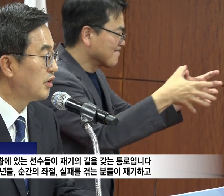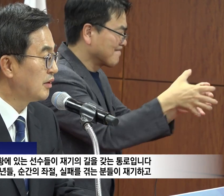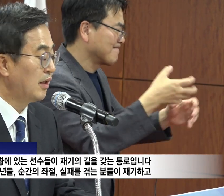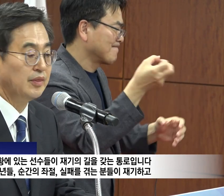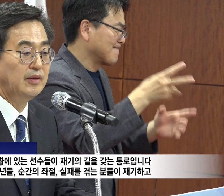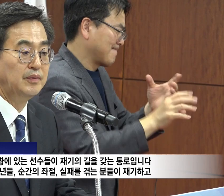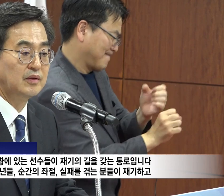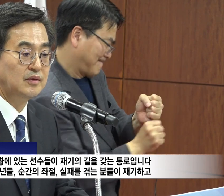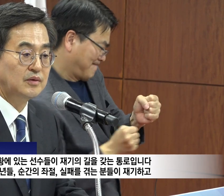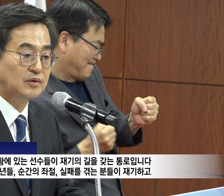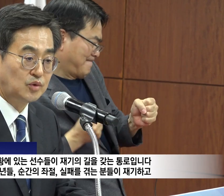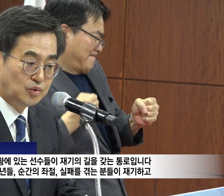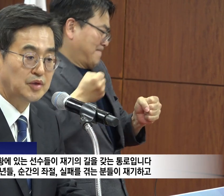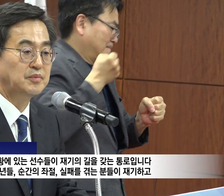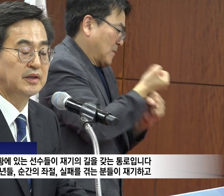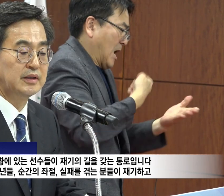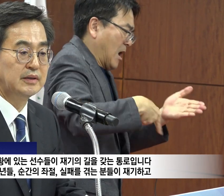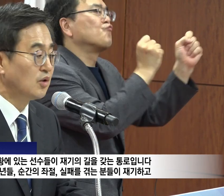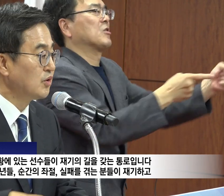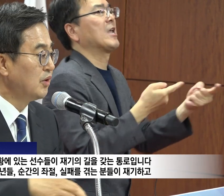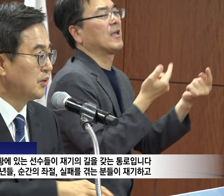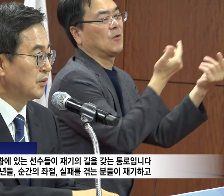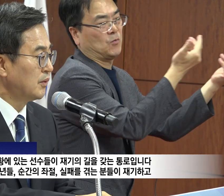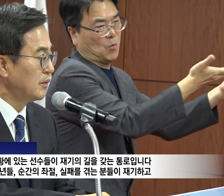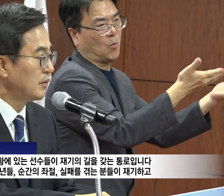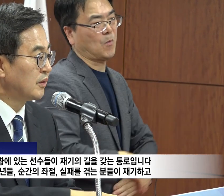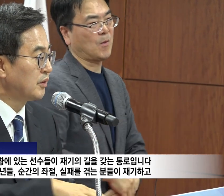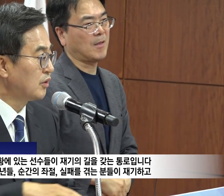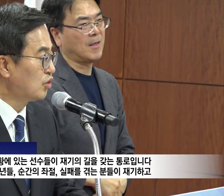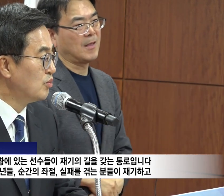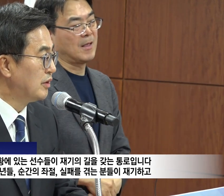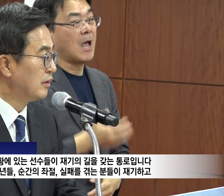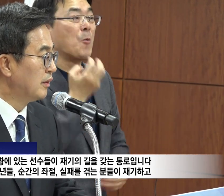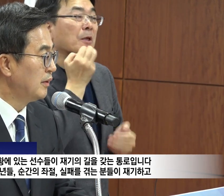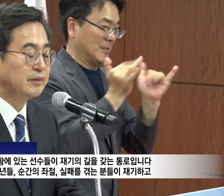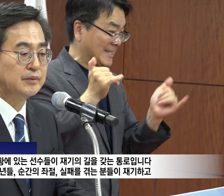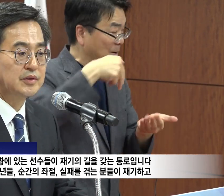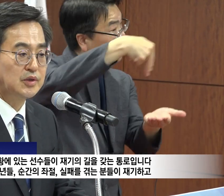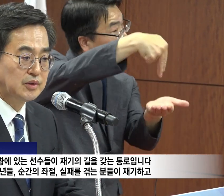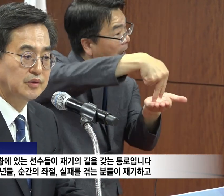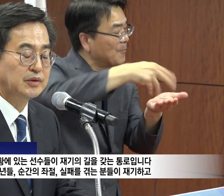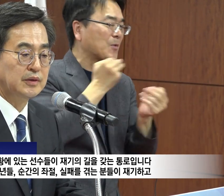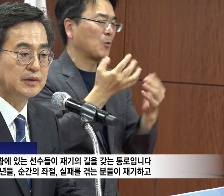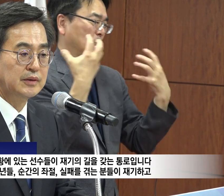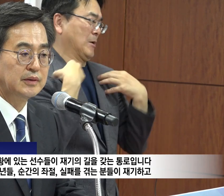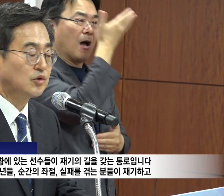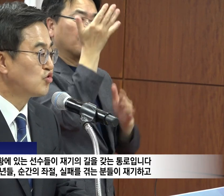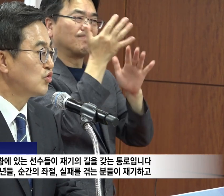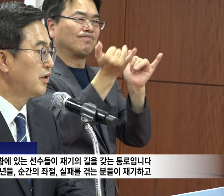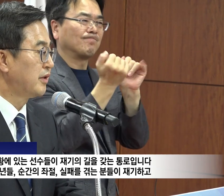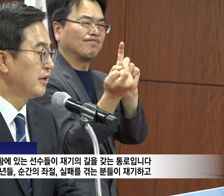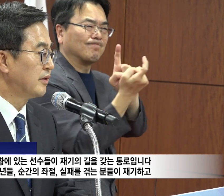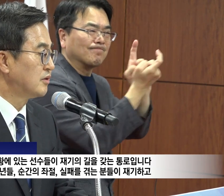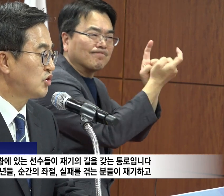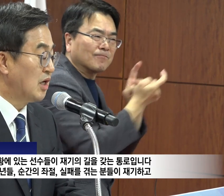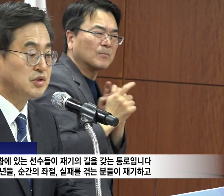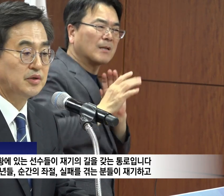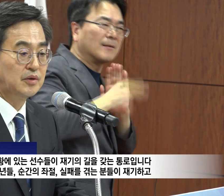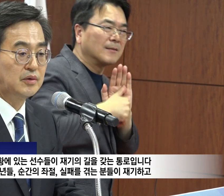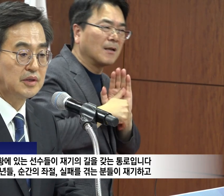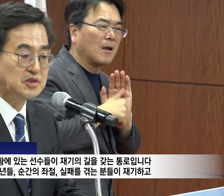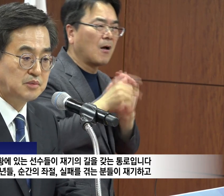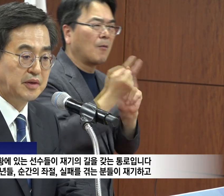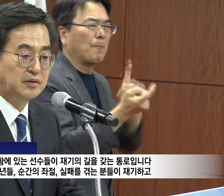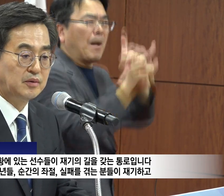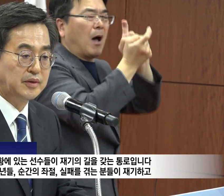재기의 결을 갖는 통로입니다. 경기도에도 우리 경기도민들, 또 우리 청년들 어떤 순간에